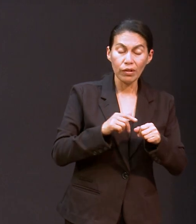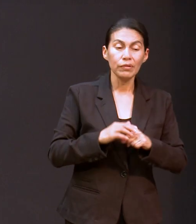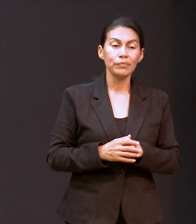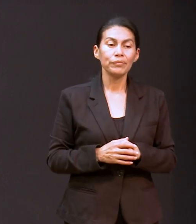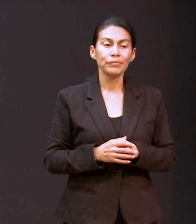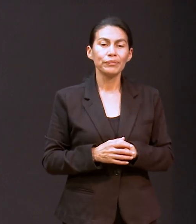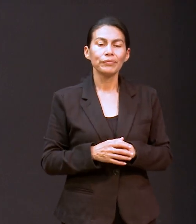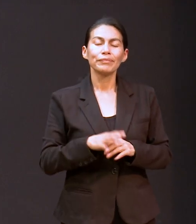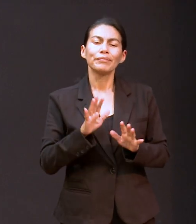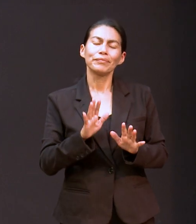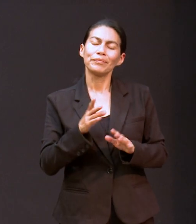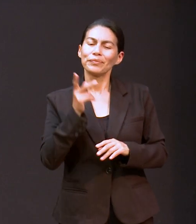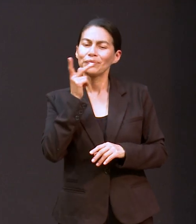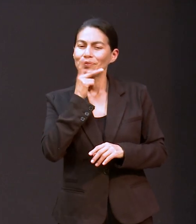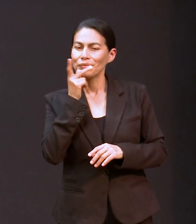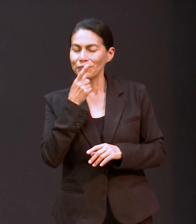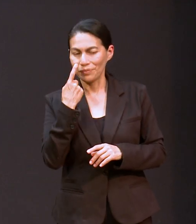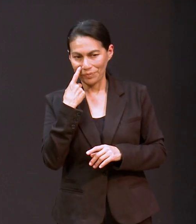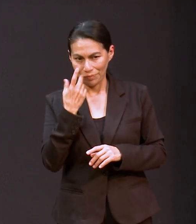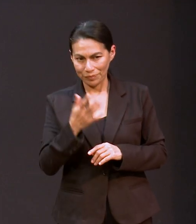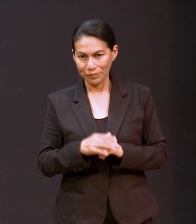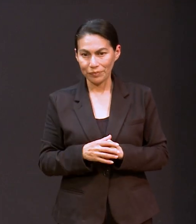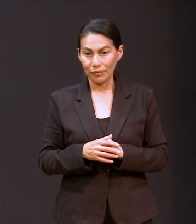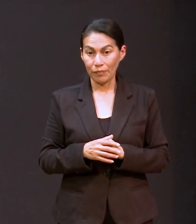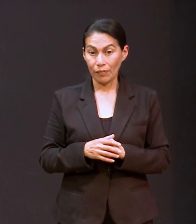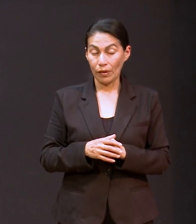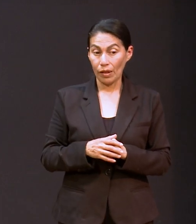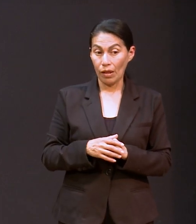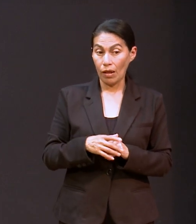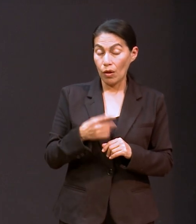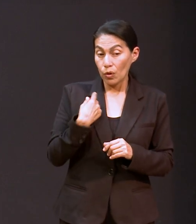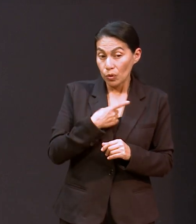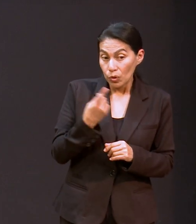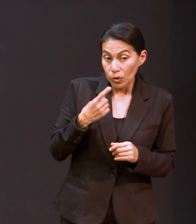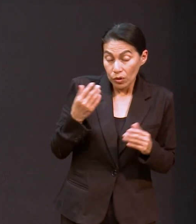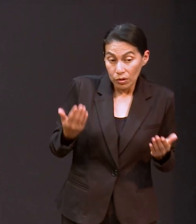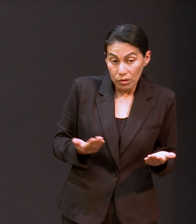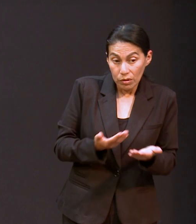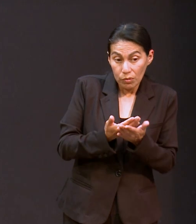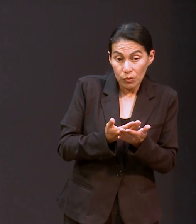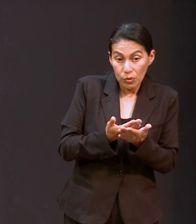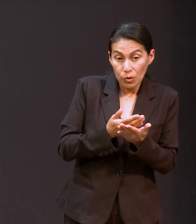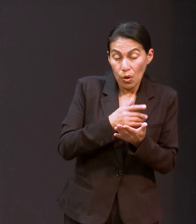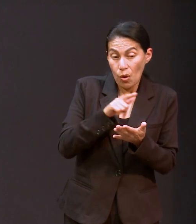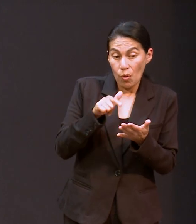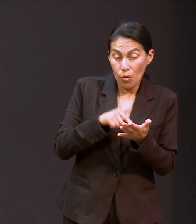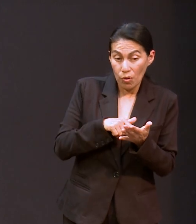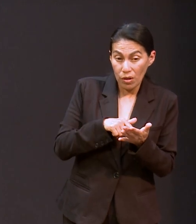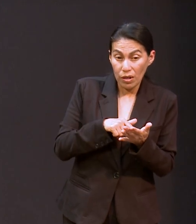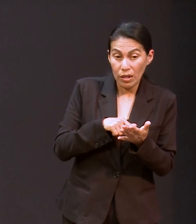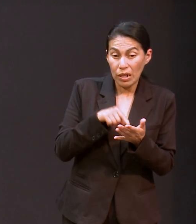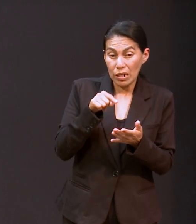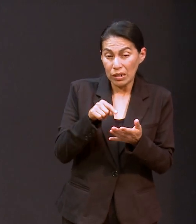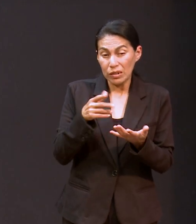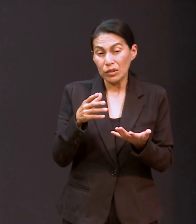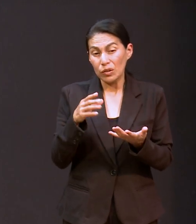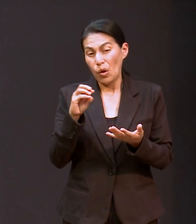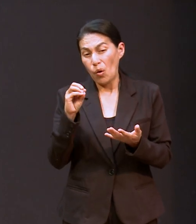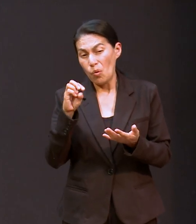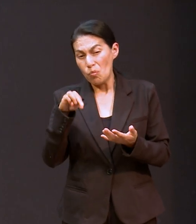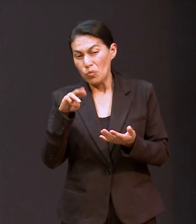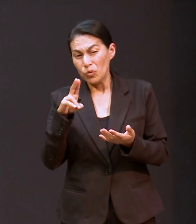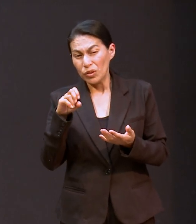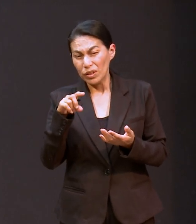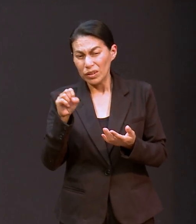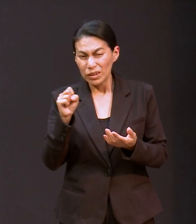familiar mire pastor cuando uno nace en un país comunista a la oración